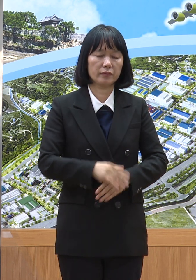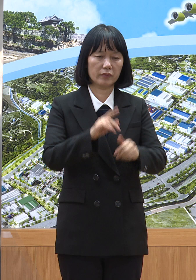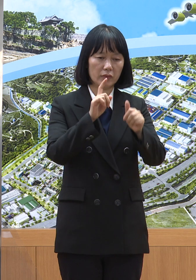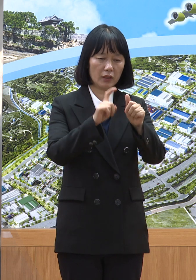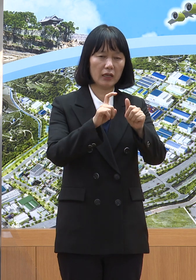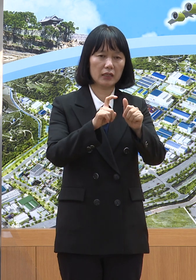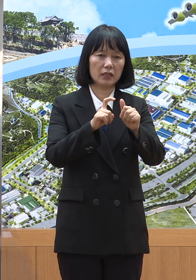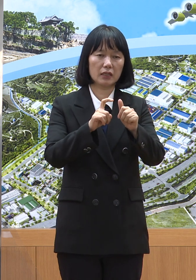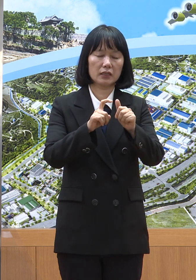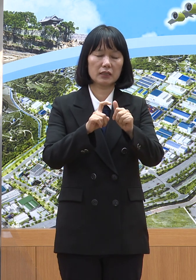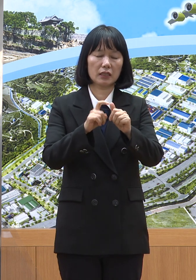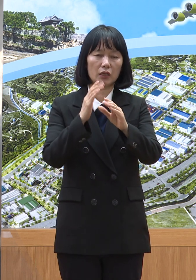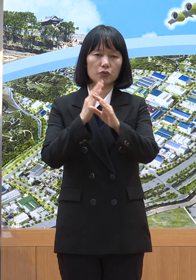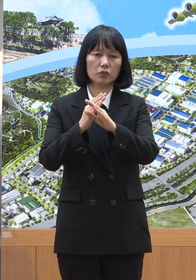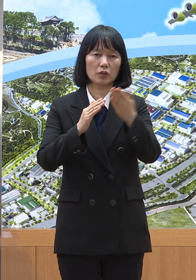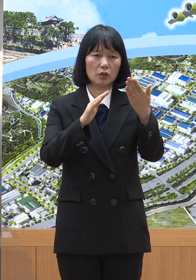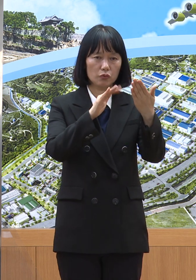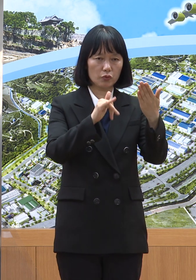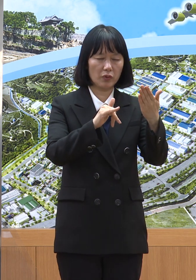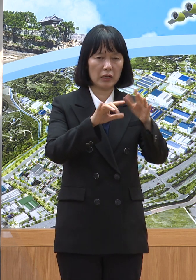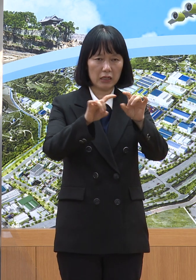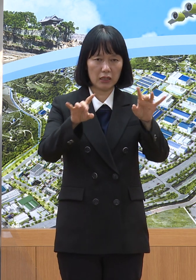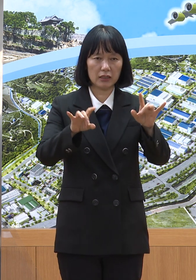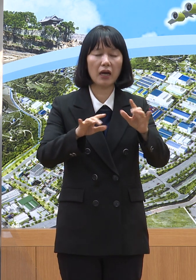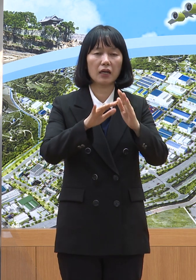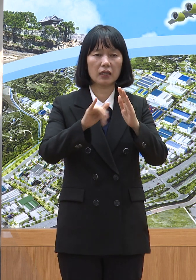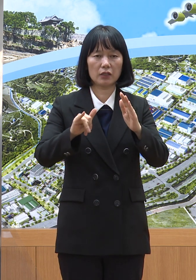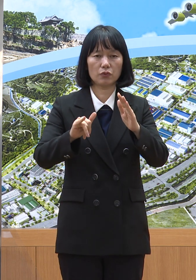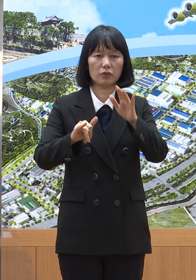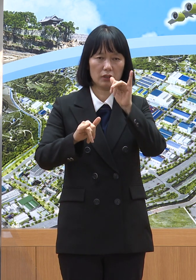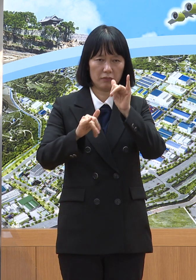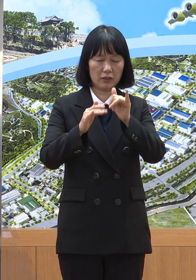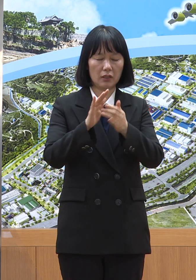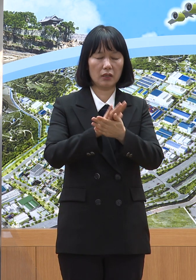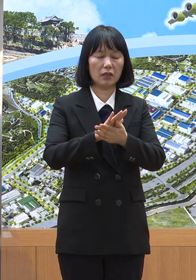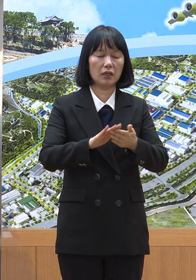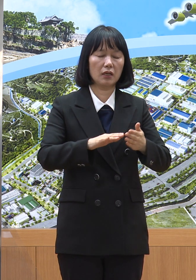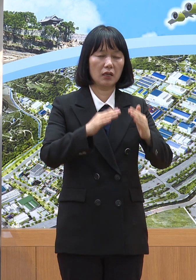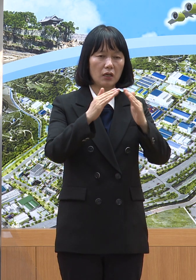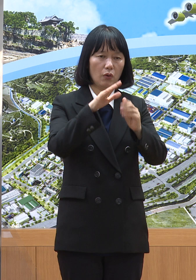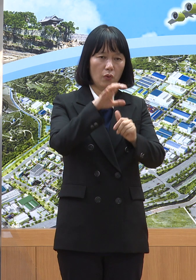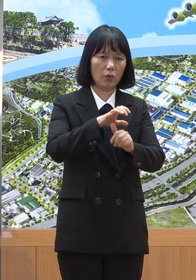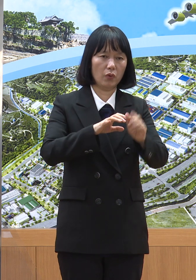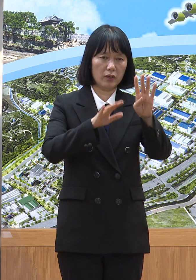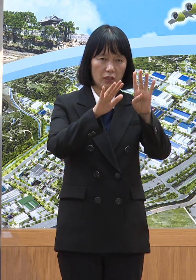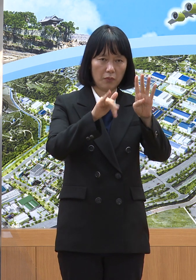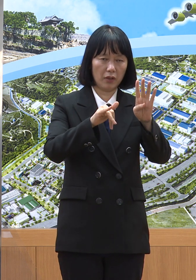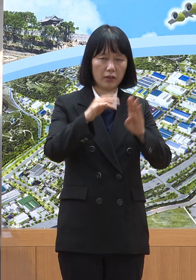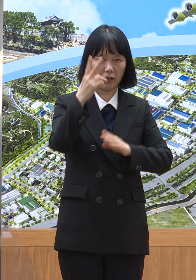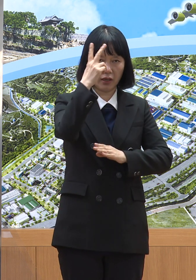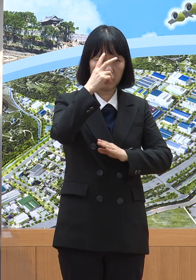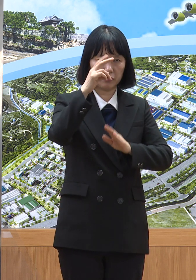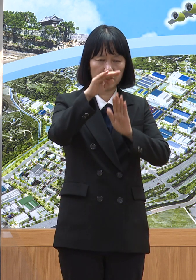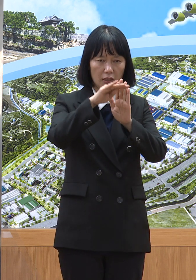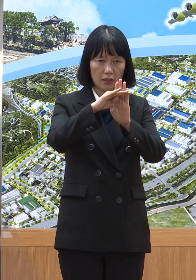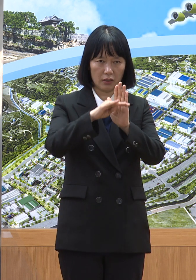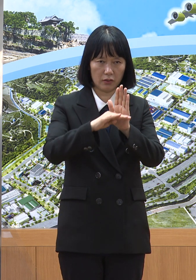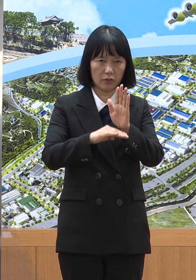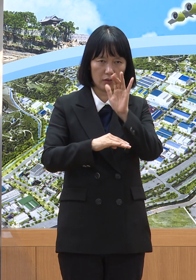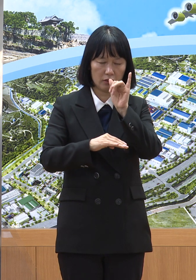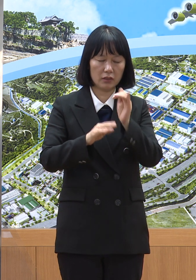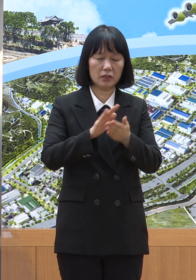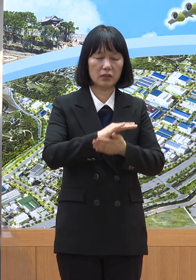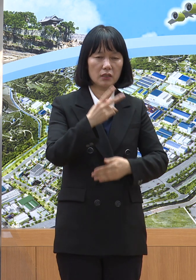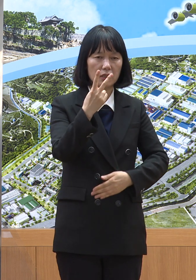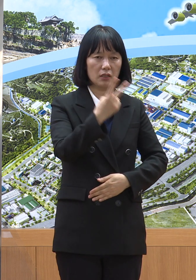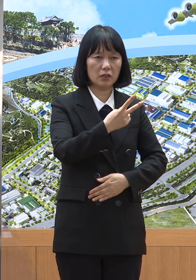확진자 중 9명은 가족입니다. 먼저 자가격리자 4명의 검사 진행 과정입니다.